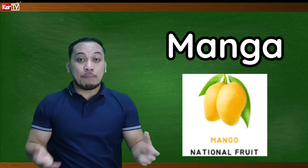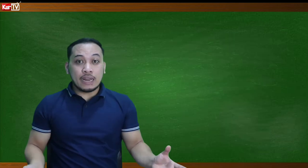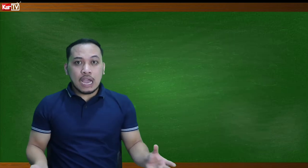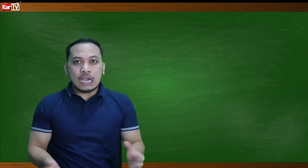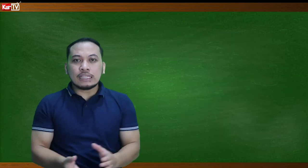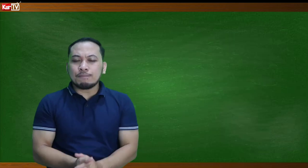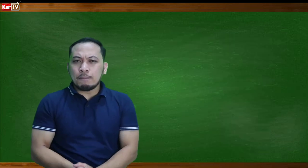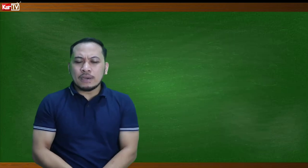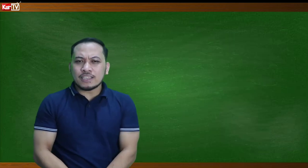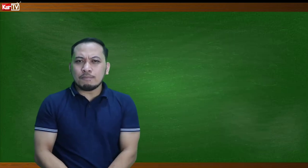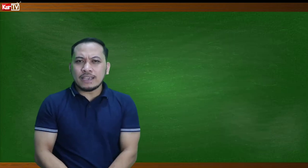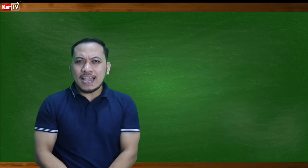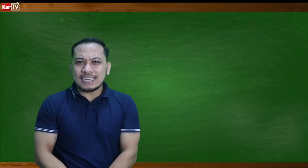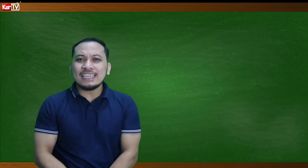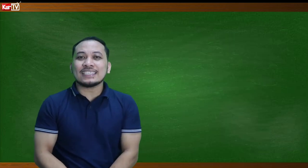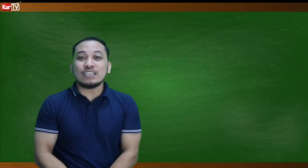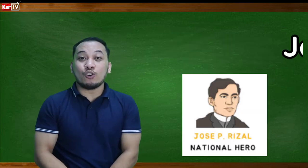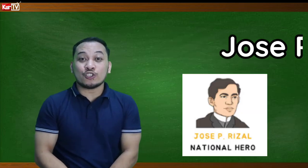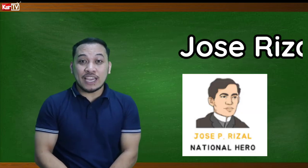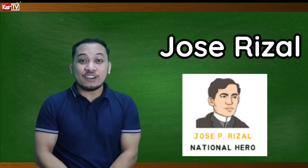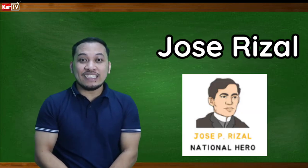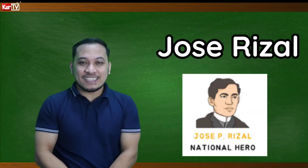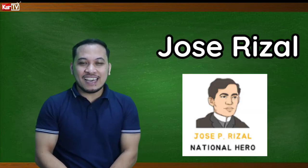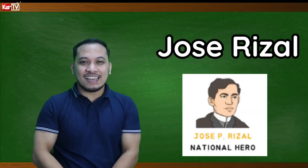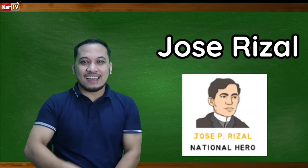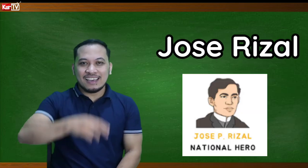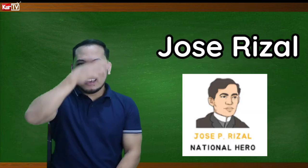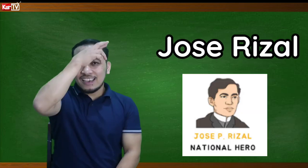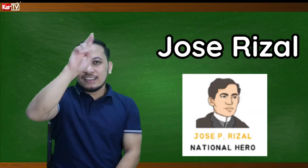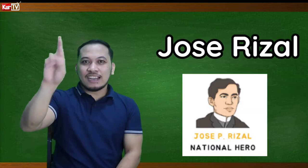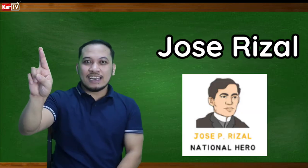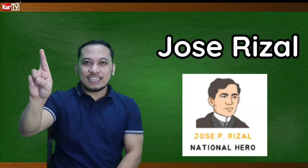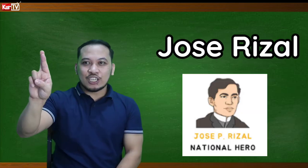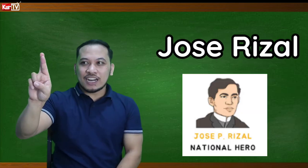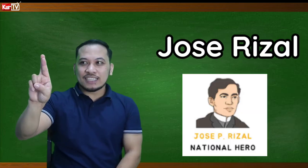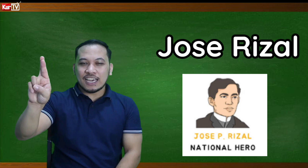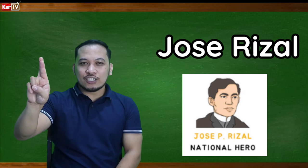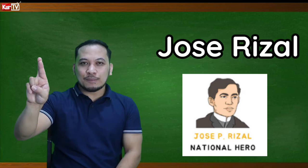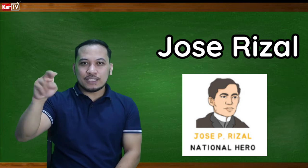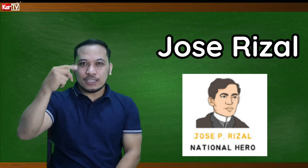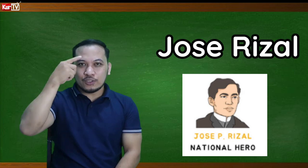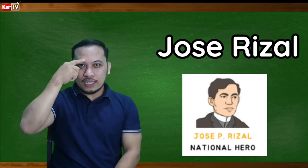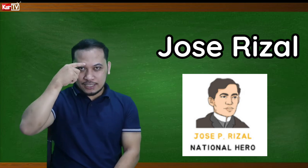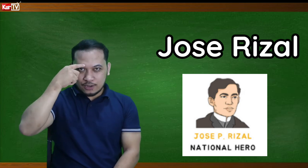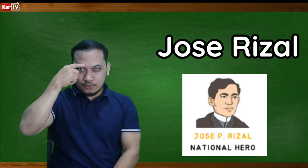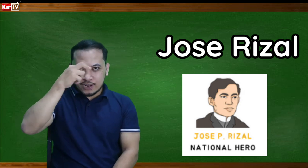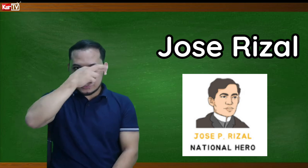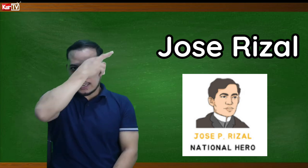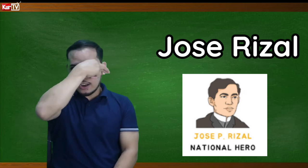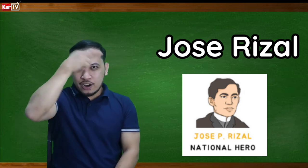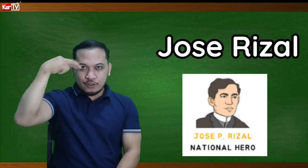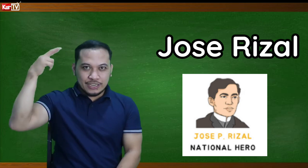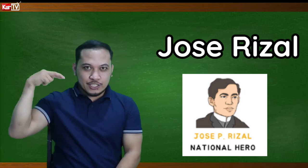Siyempre, ang ating pambansang bayani na si Jose Rizal. Naka-letter R tayo. Tapos, ganto natin sa noo natin.